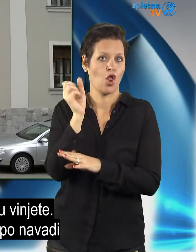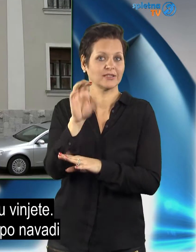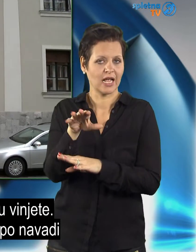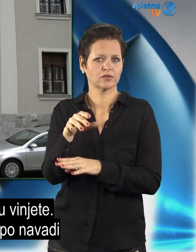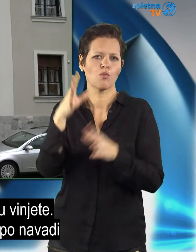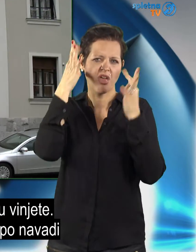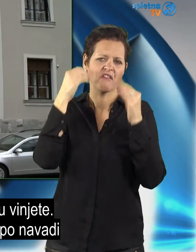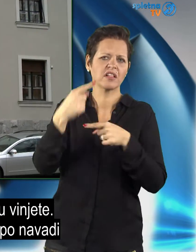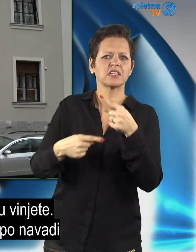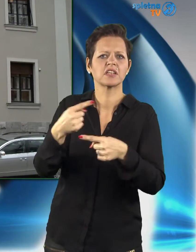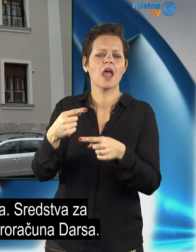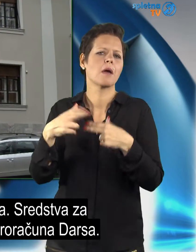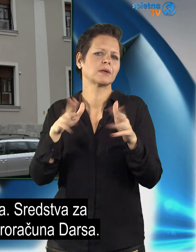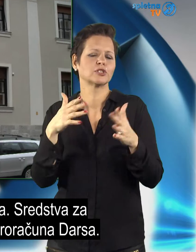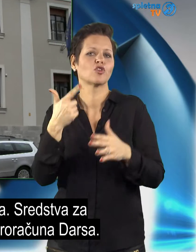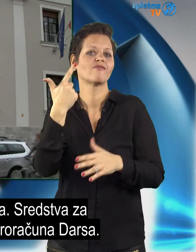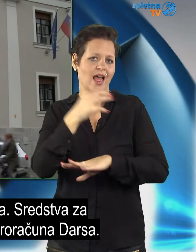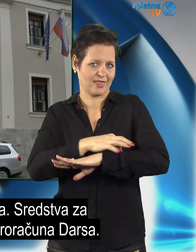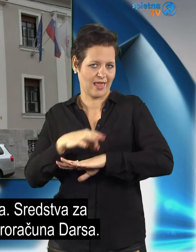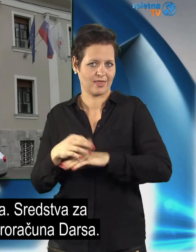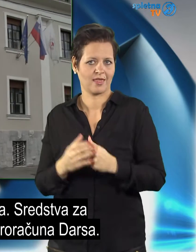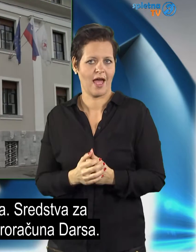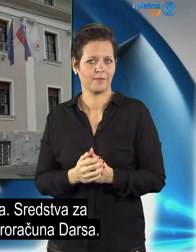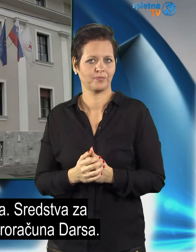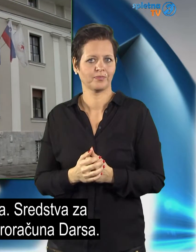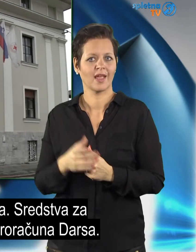Nakazilo sredstev ponavadi traja približno 2 tedna.